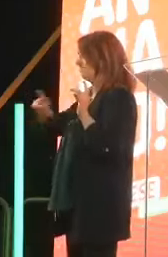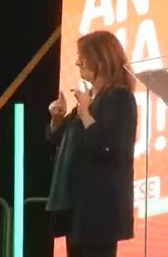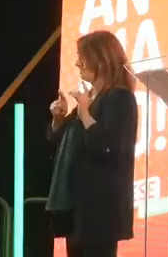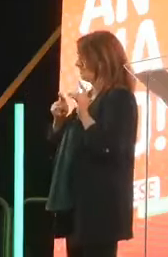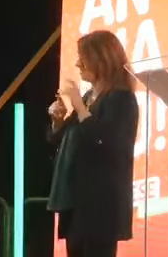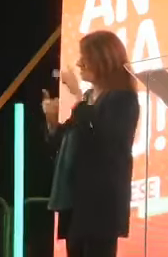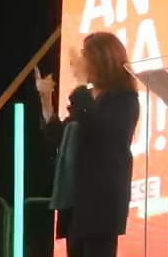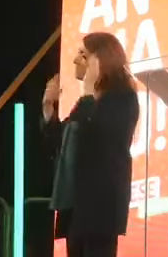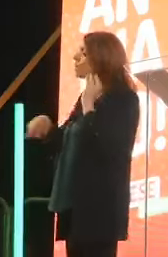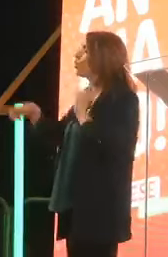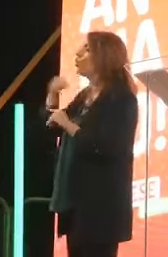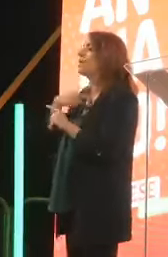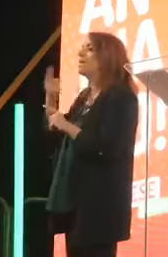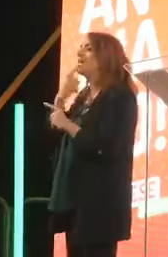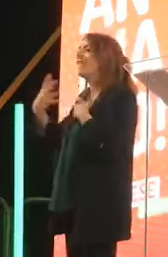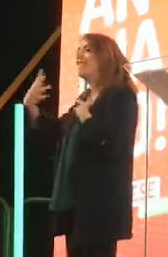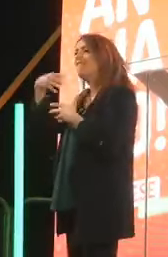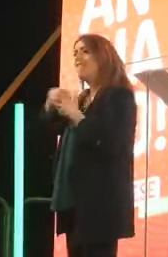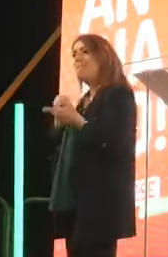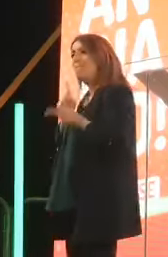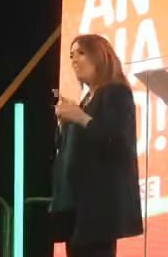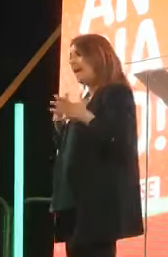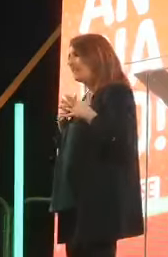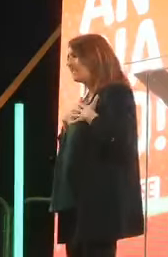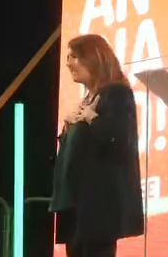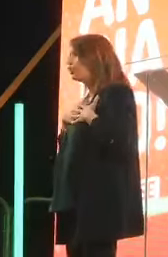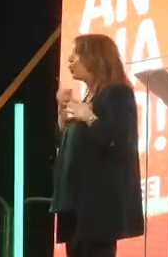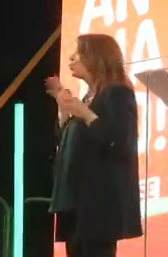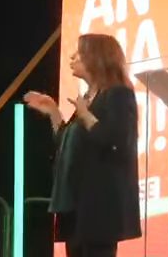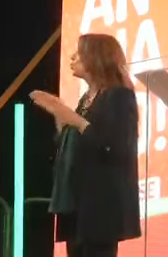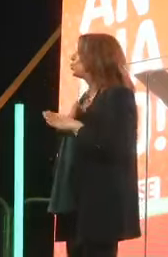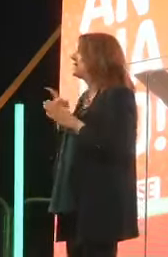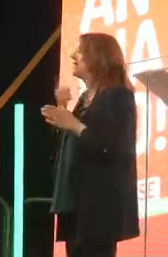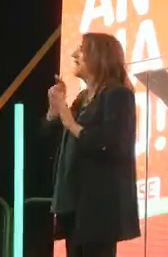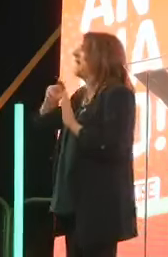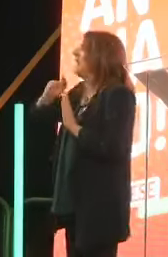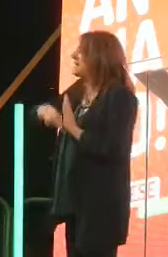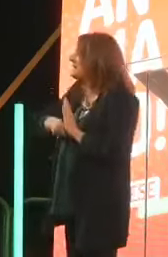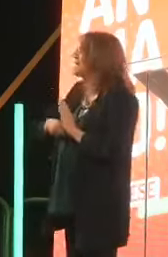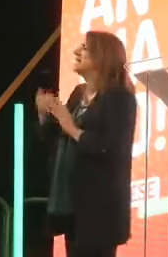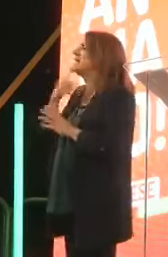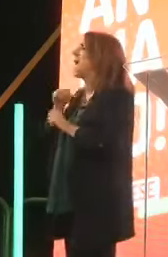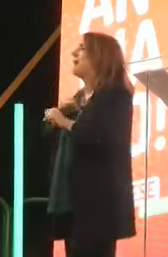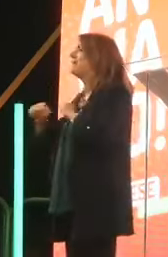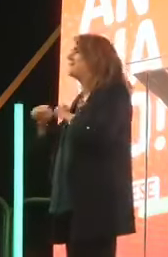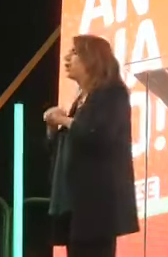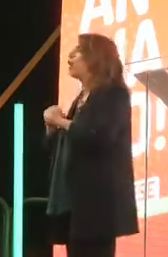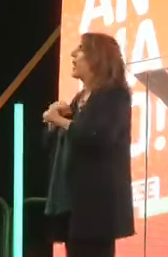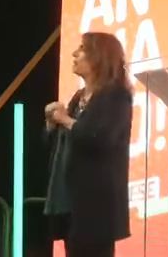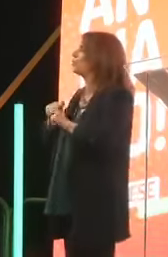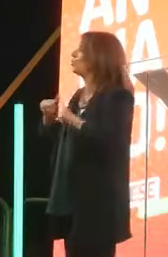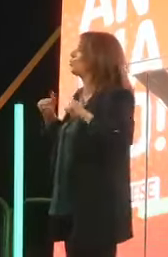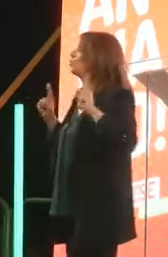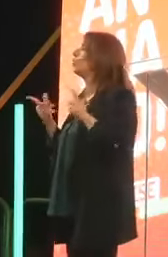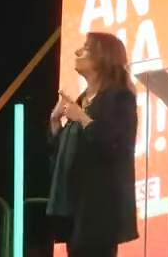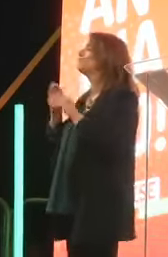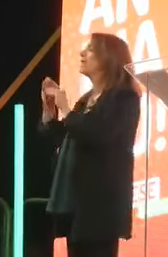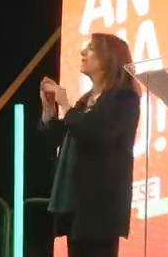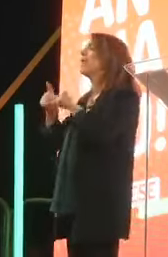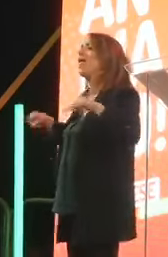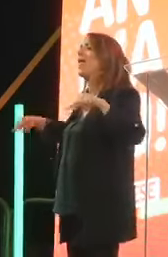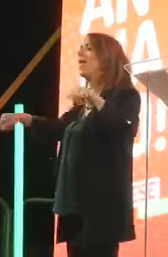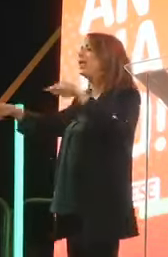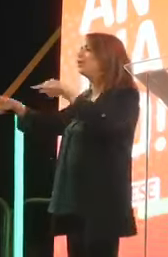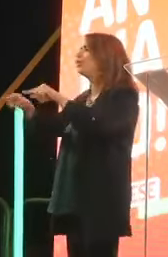tutte le nostre militanti e i nostri militanti, ai nostri iscritti, amministratrici e amministratori, io chiedo di essere i